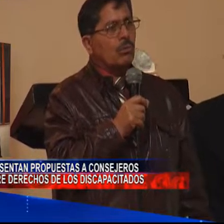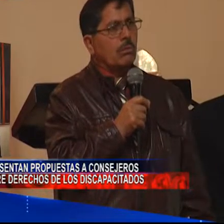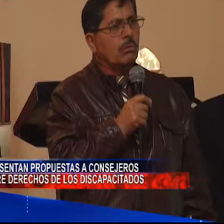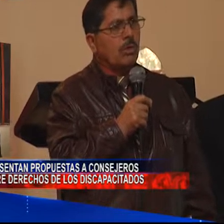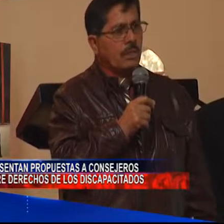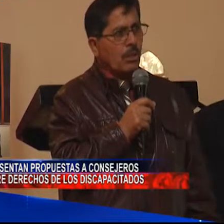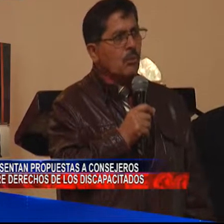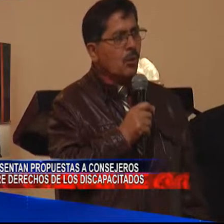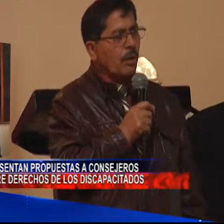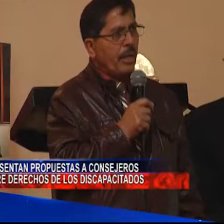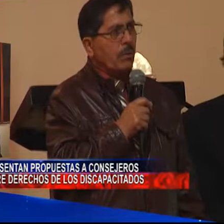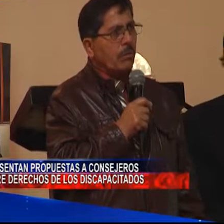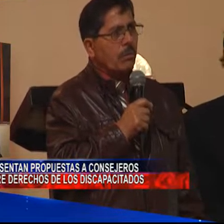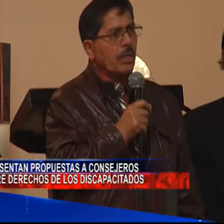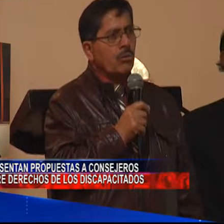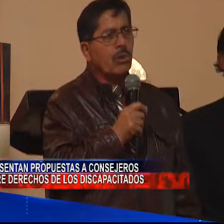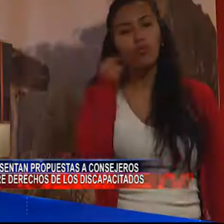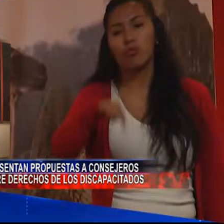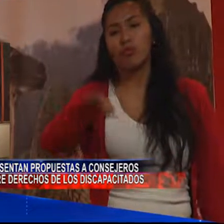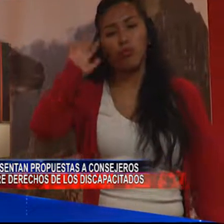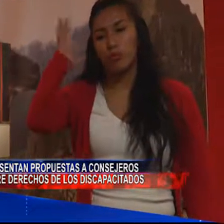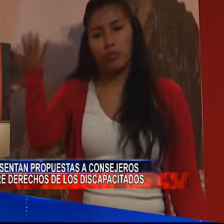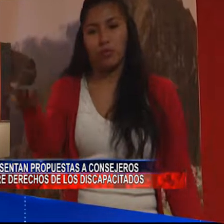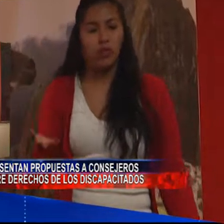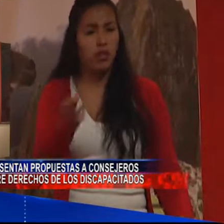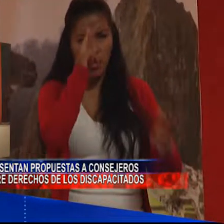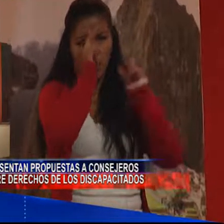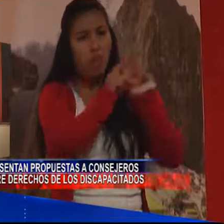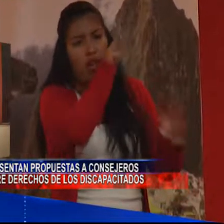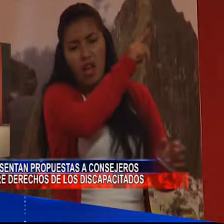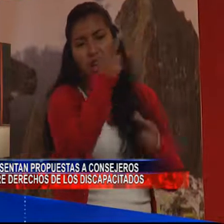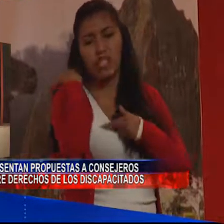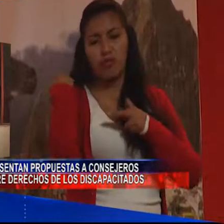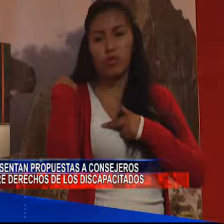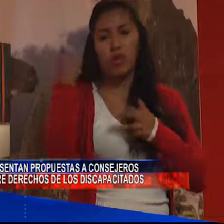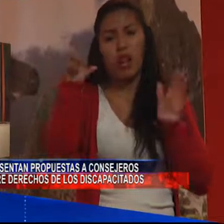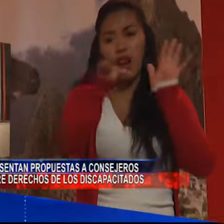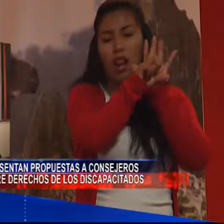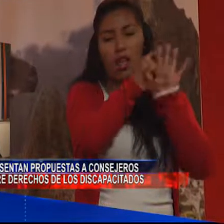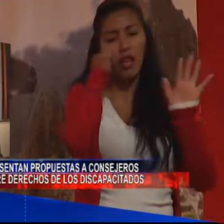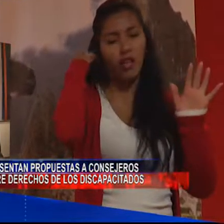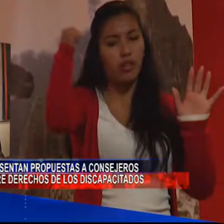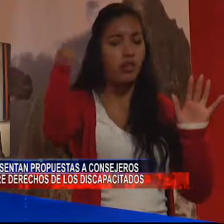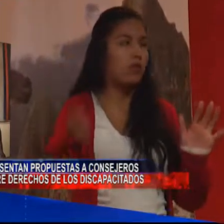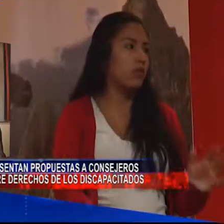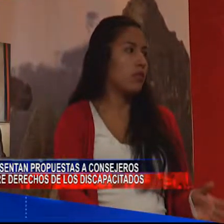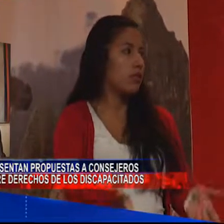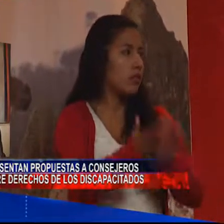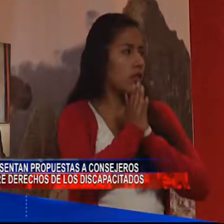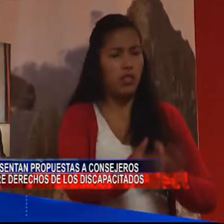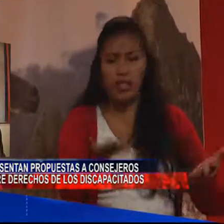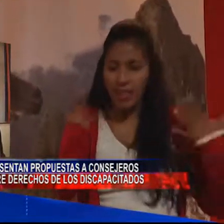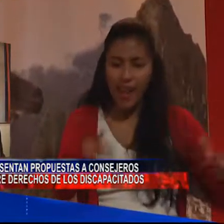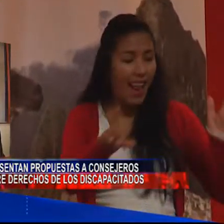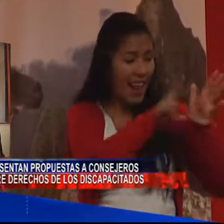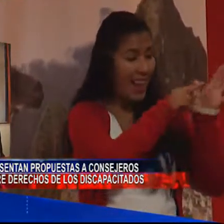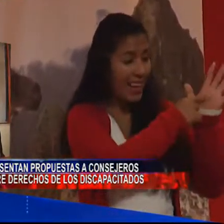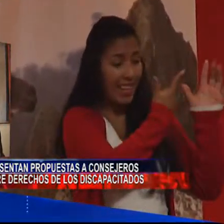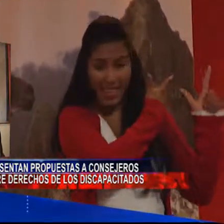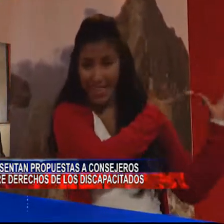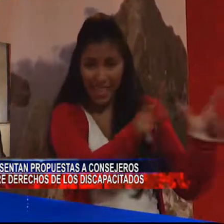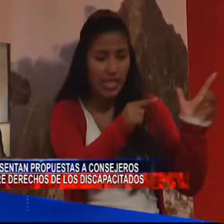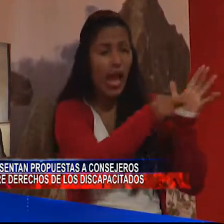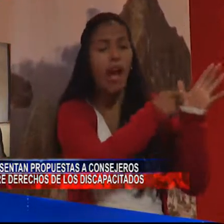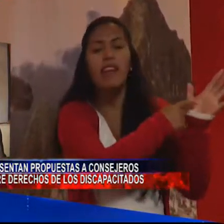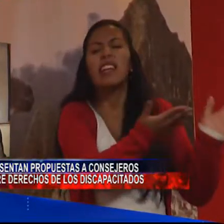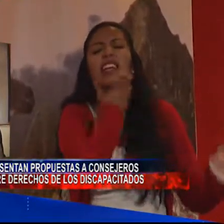vemos que tenemos muy pocos médicos rehabilitadores, estamos con 5, de tal manera que vamos a tratar de